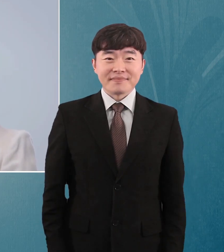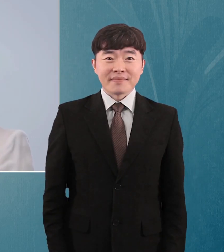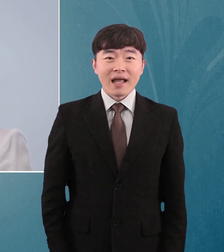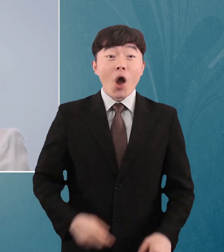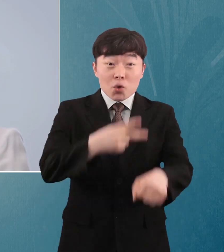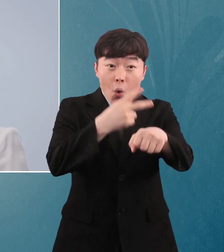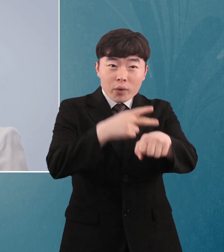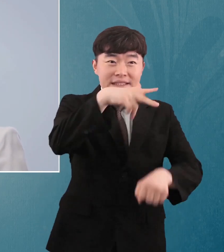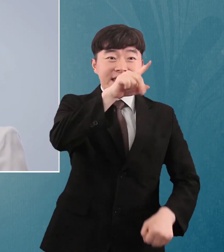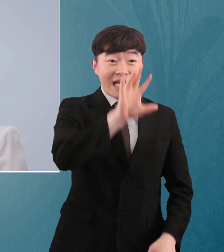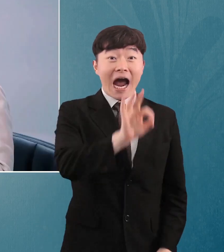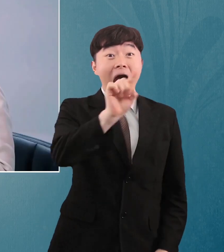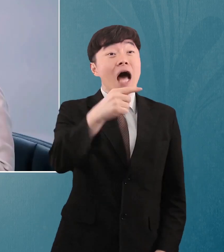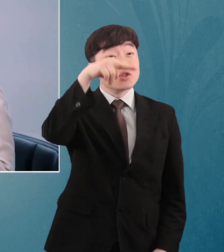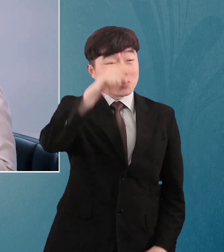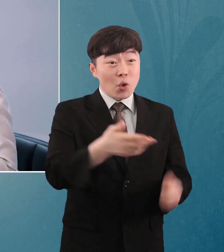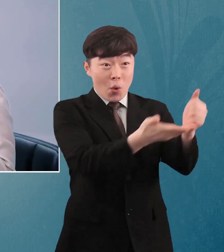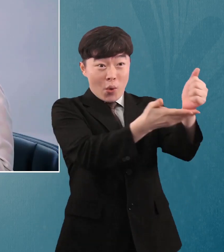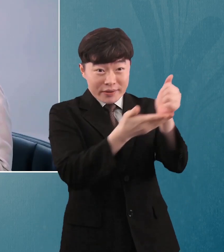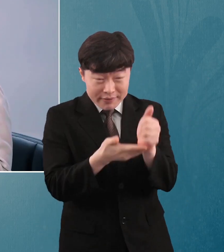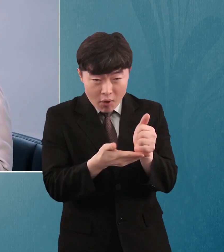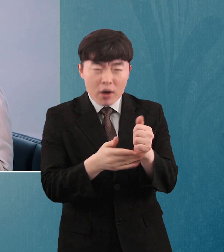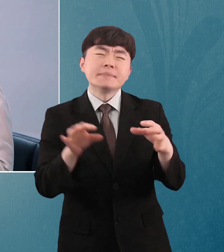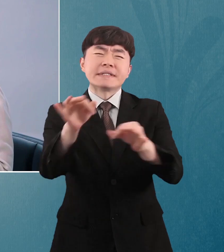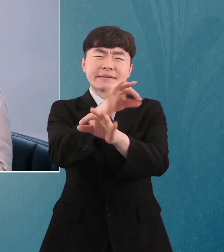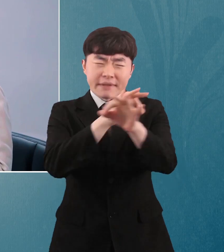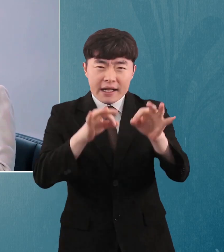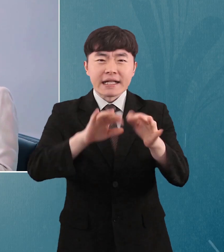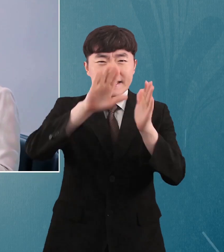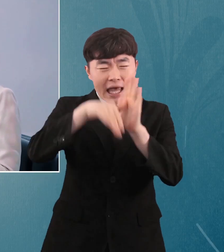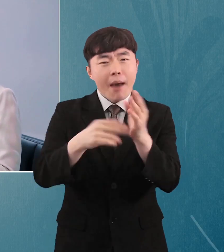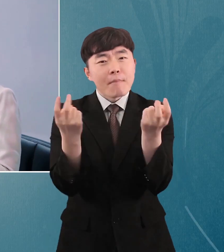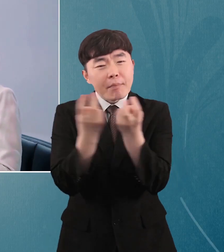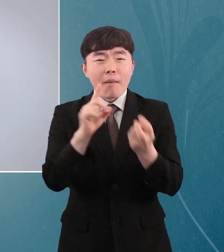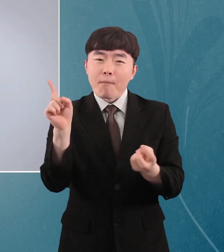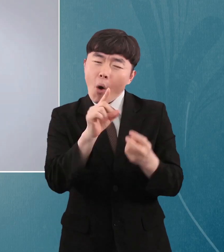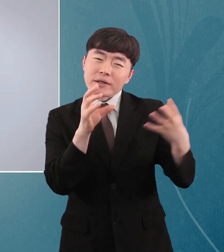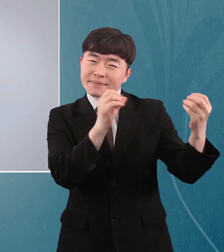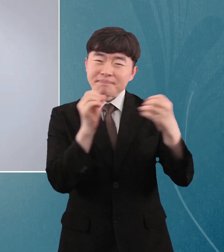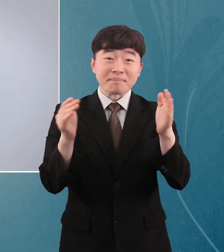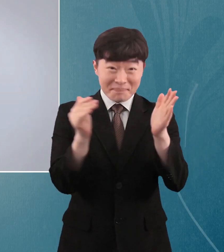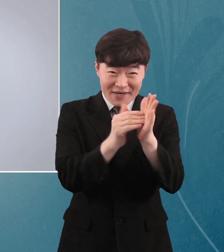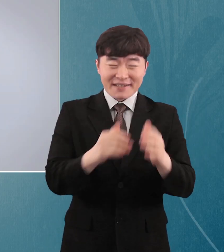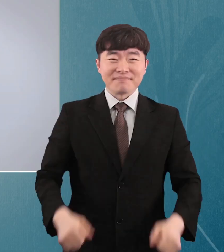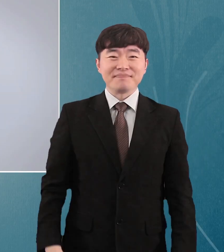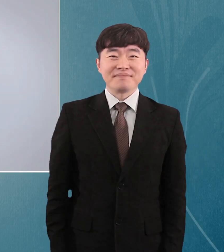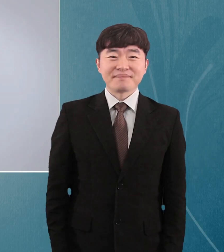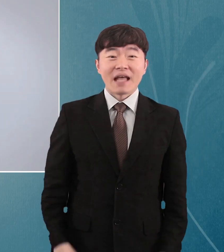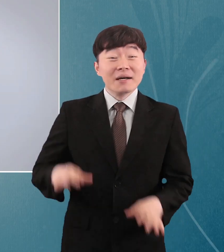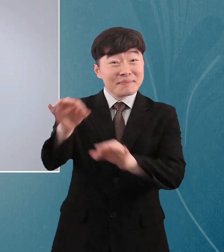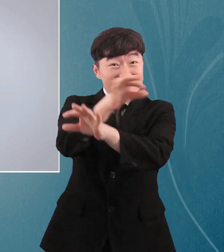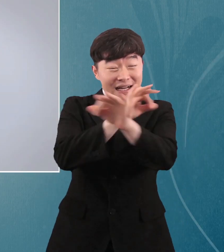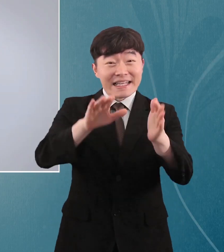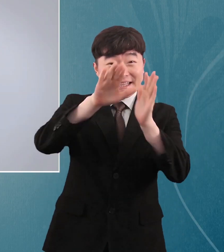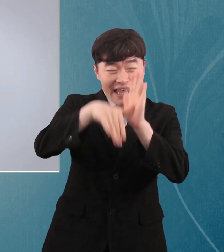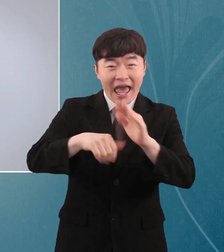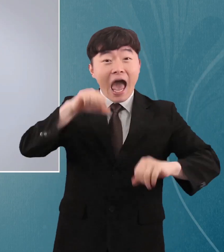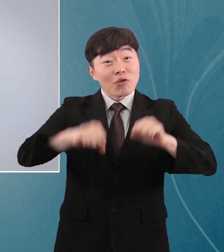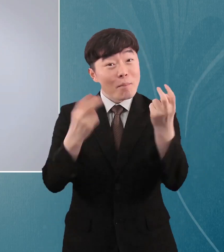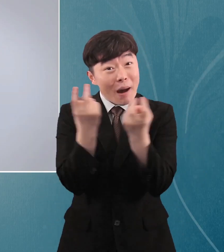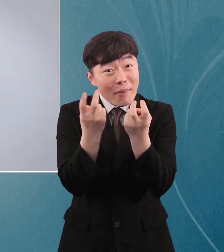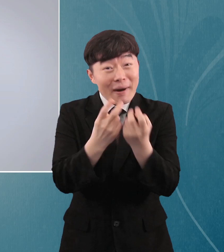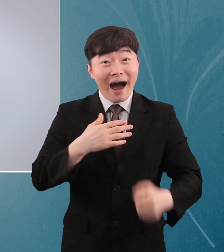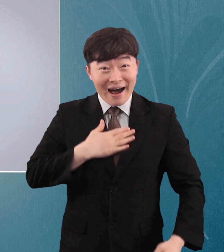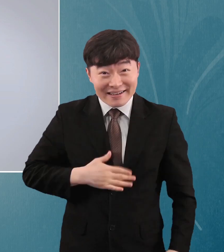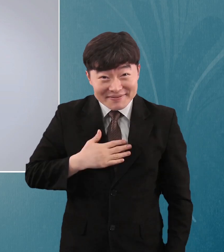지금까지 장한수 교수님과 함께 미세먼지에 대처하는 방법을 살펴봤습니다. 이제 미세먼지 어떻게 대처해야 하는지 조금